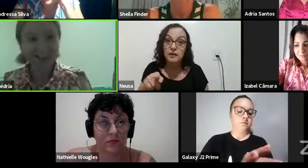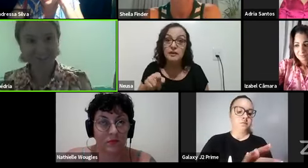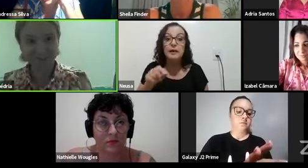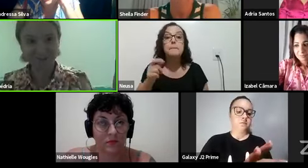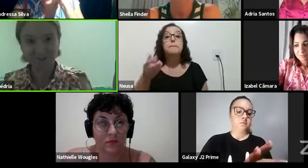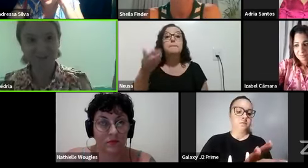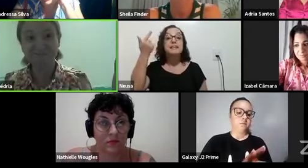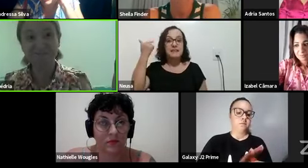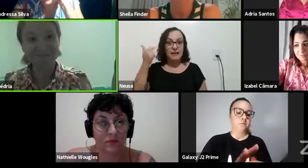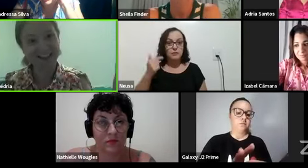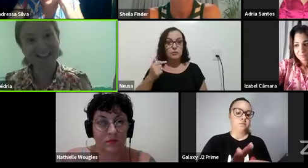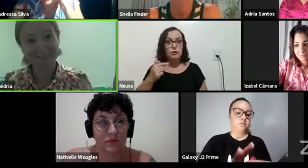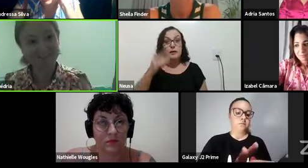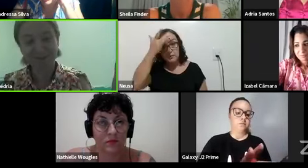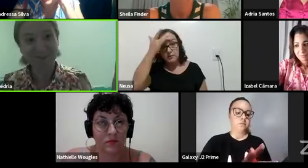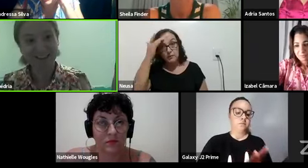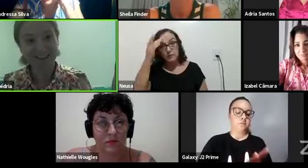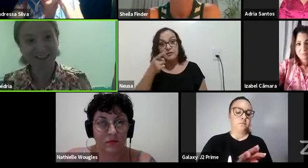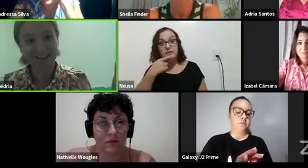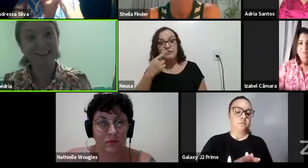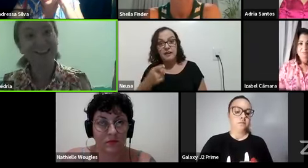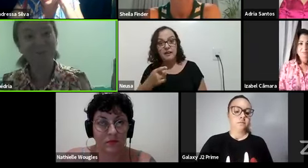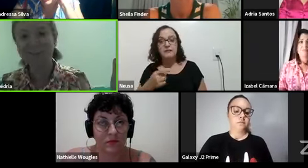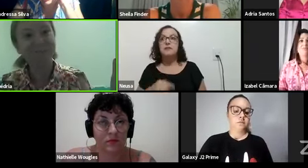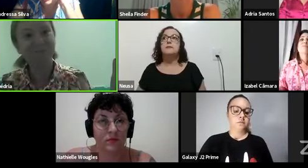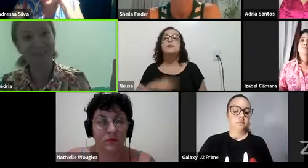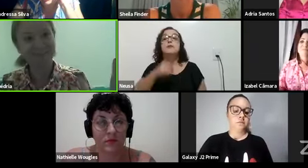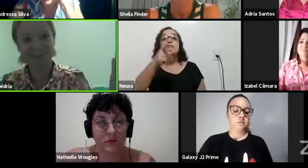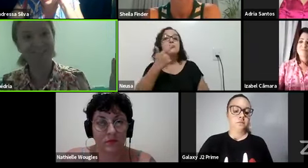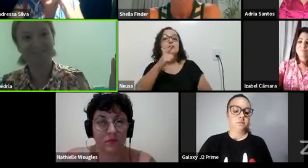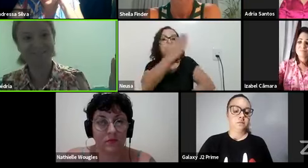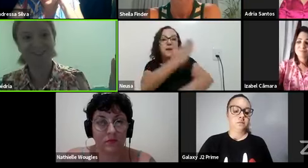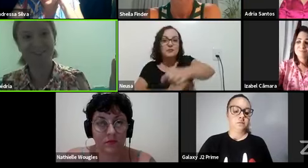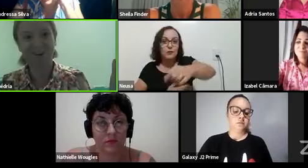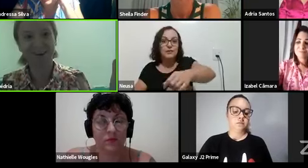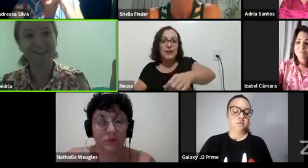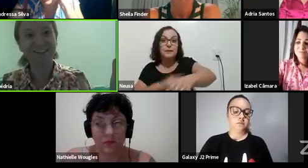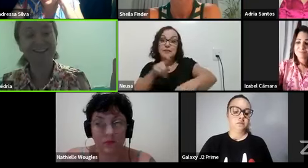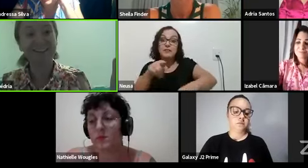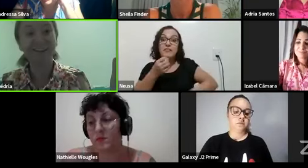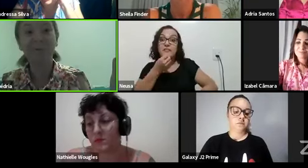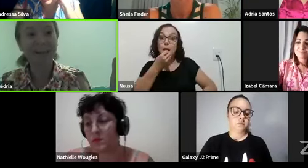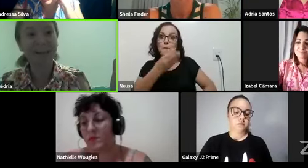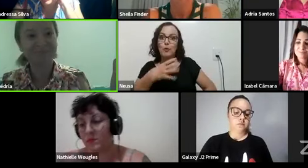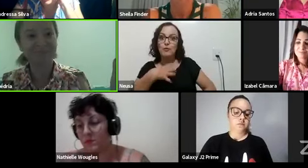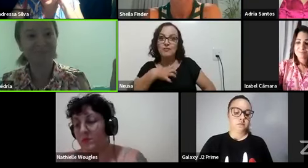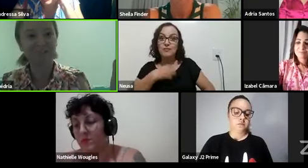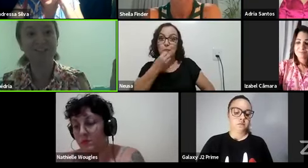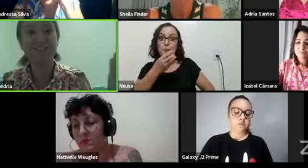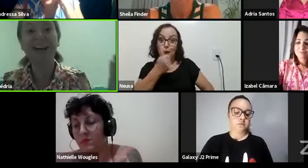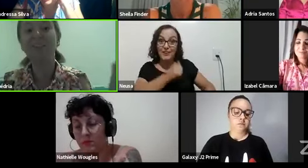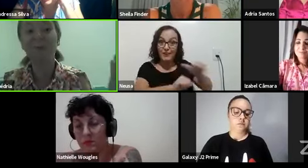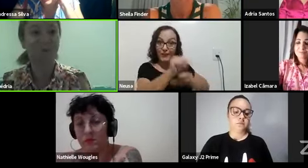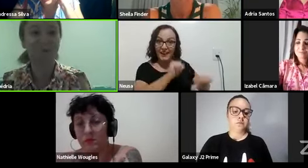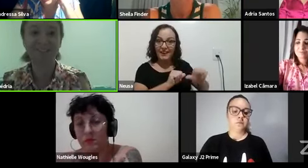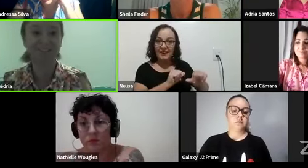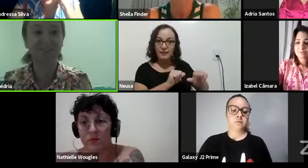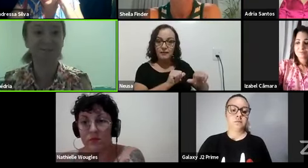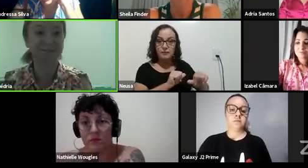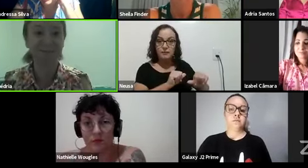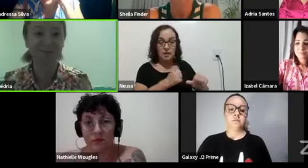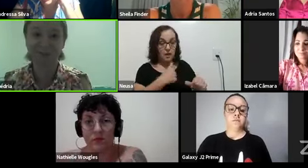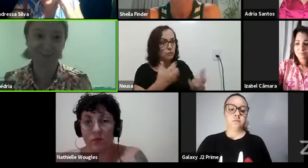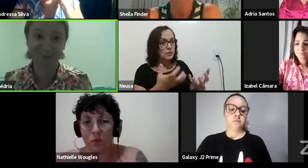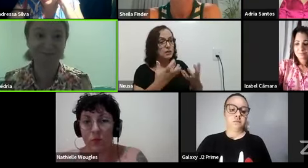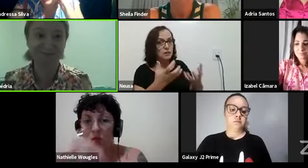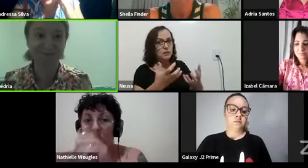esse braço, mas tu vai funcionar tipicamente, eu estava super a fim de fazer essa troca, entendeu? Porque é difícil, a gente está numa posição